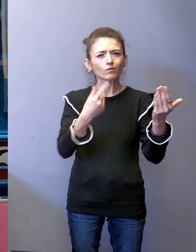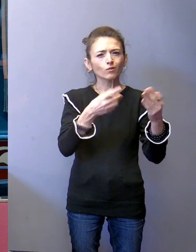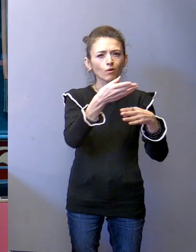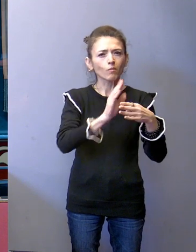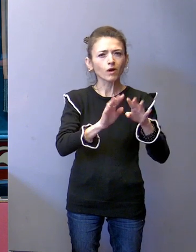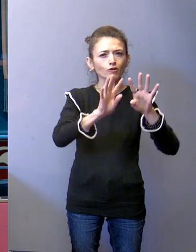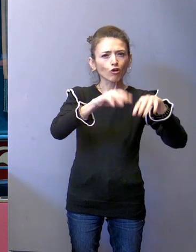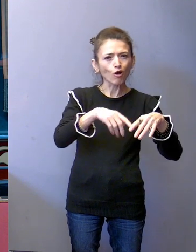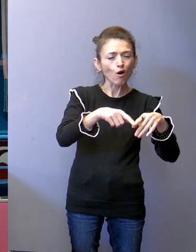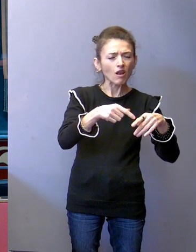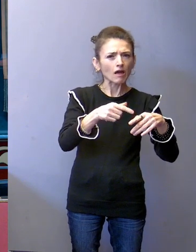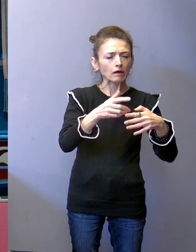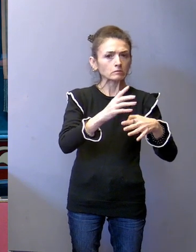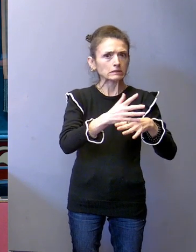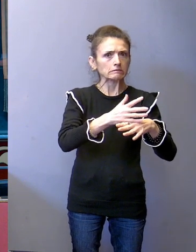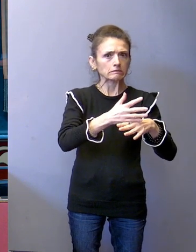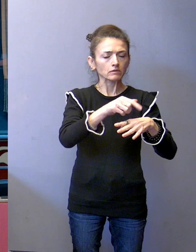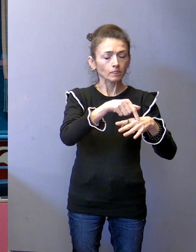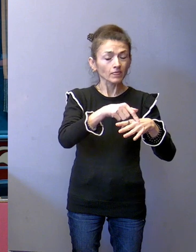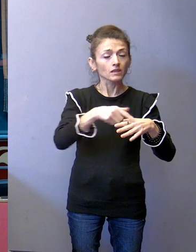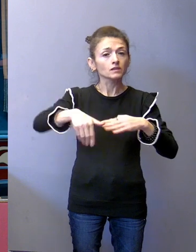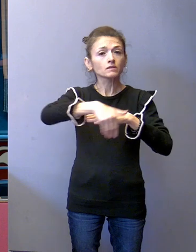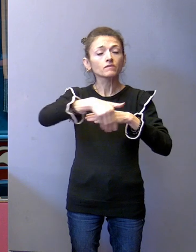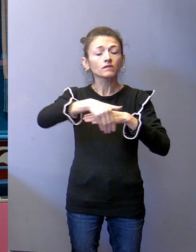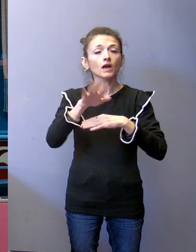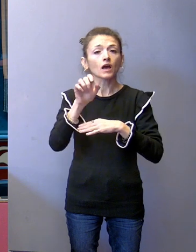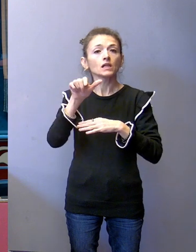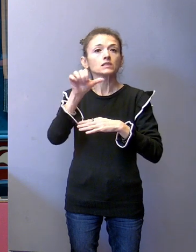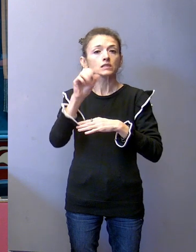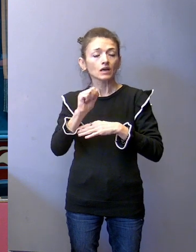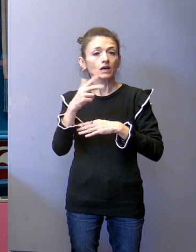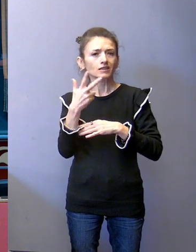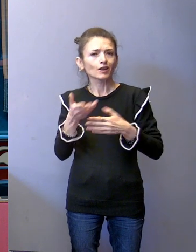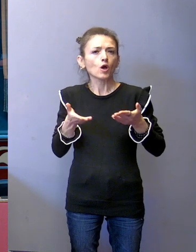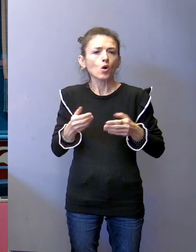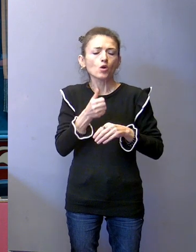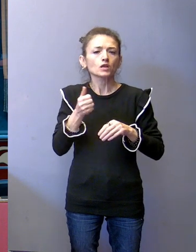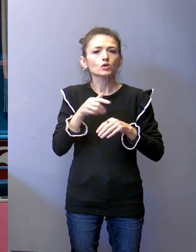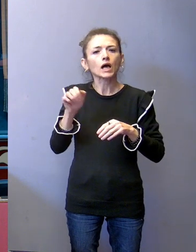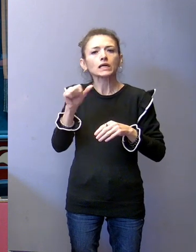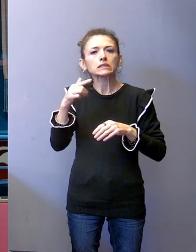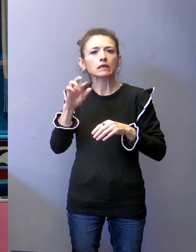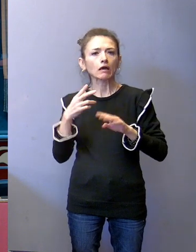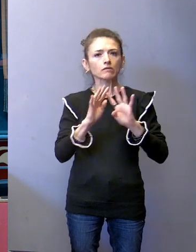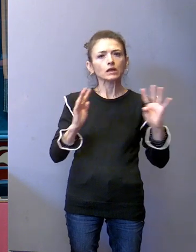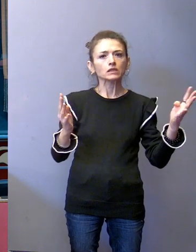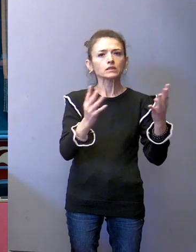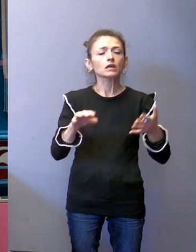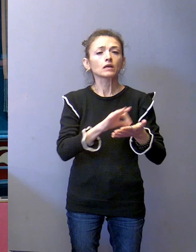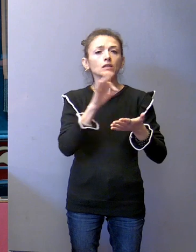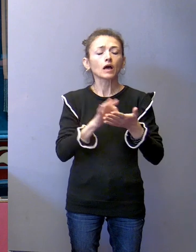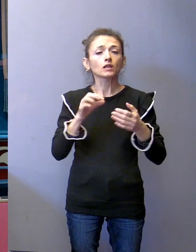crollato e ancora pericolante sito in via Elsa 3 per il momento sono messo in sicurezza con delle transene da Aster in data 28 gennaio